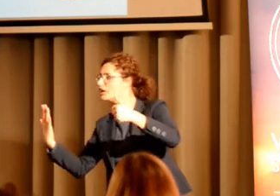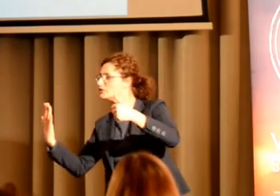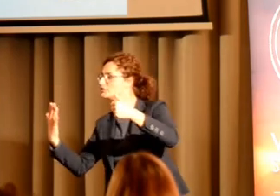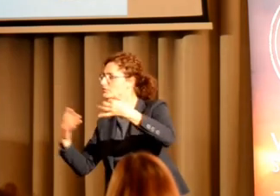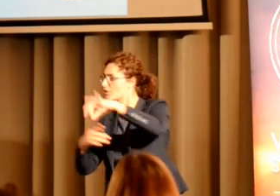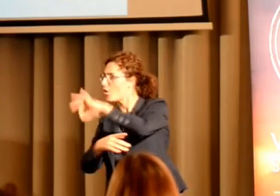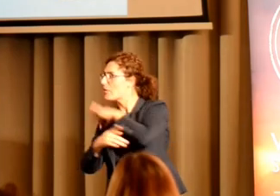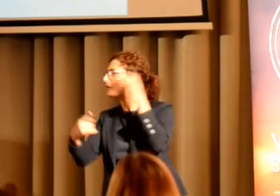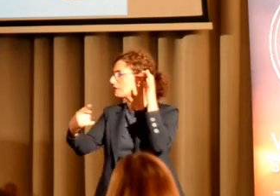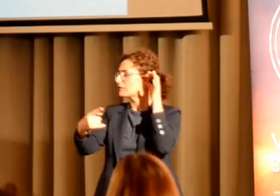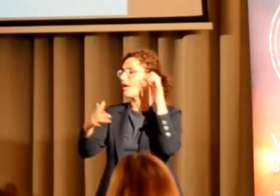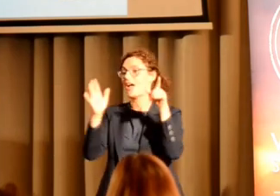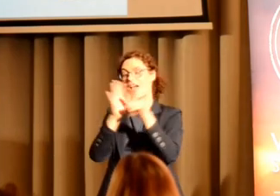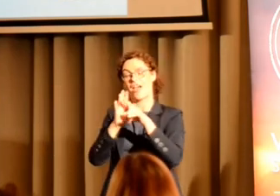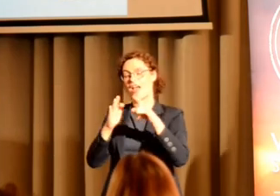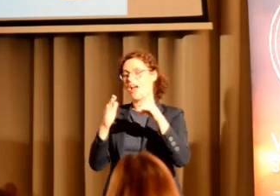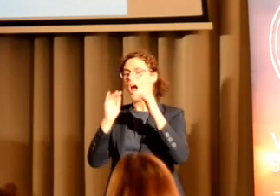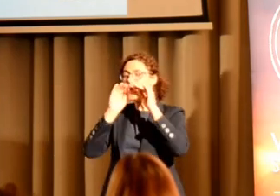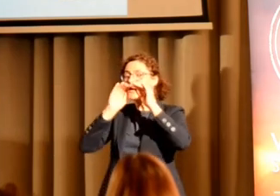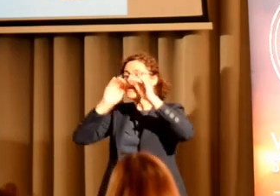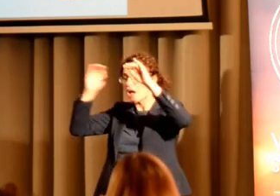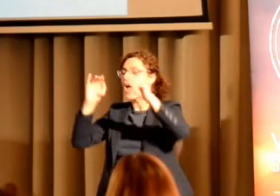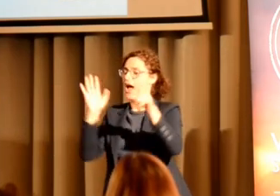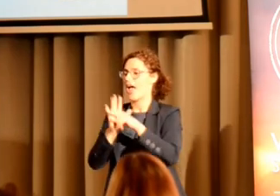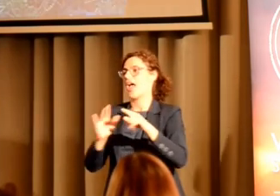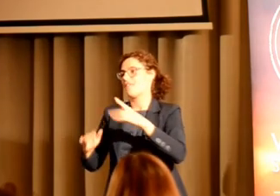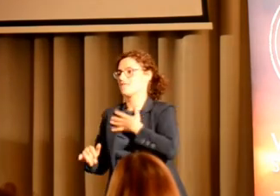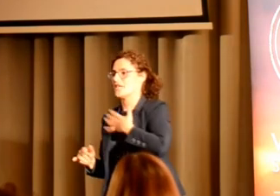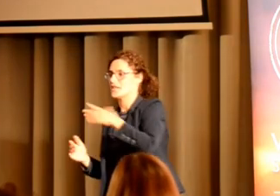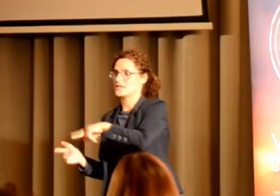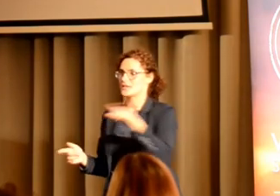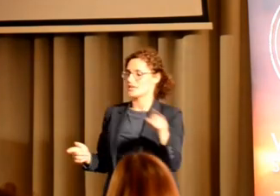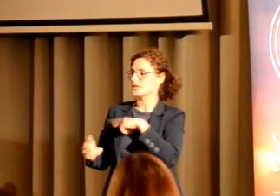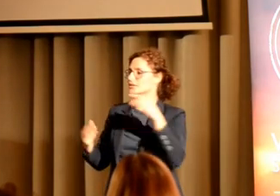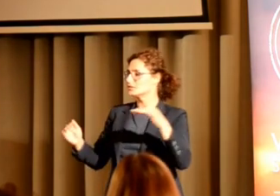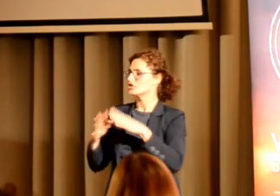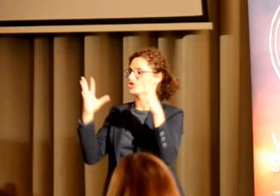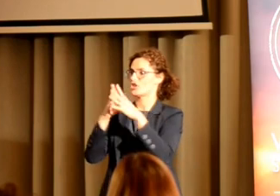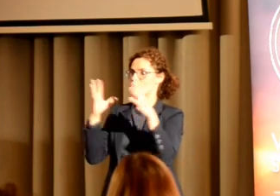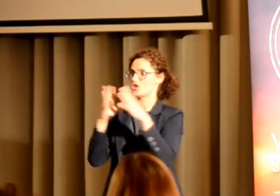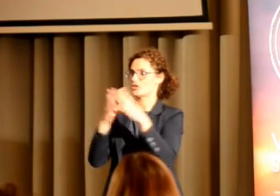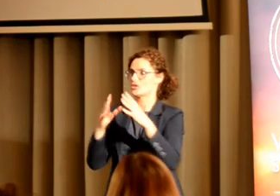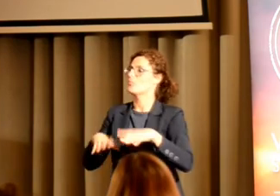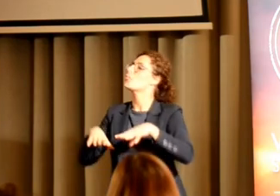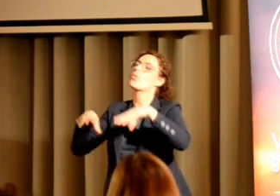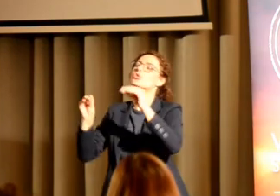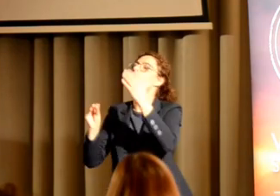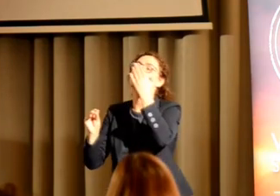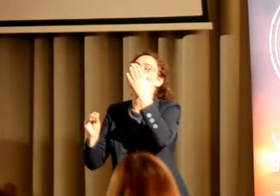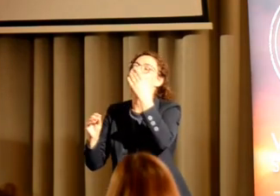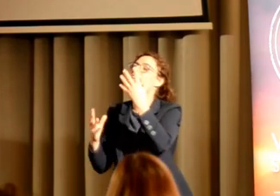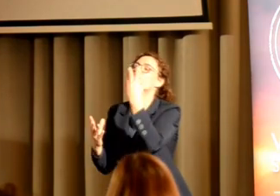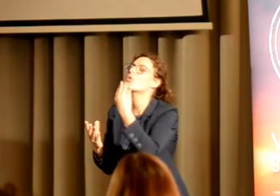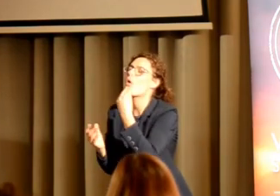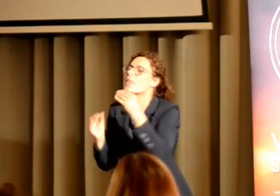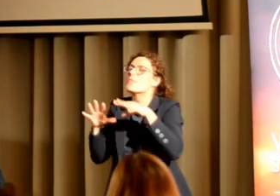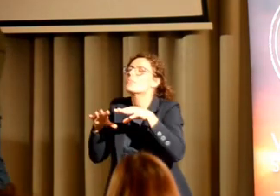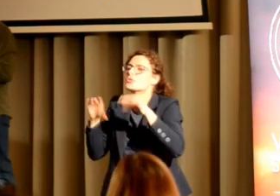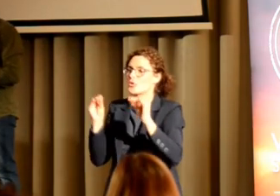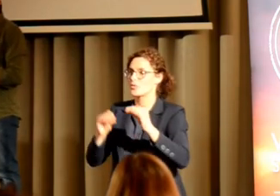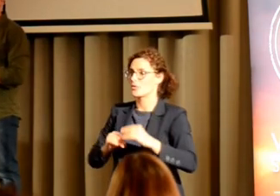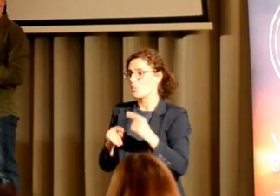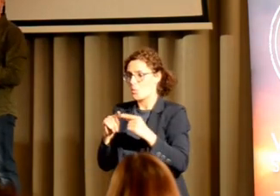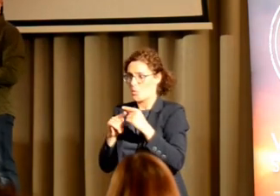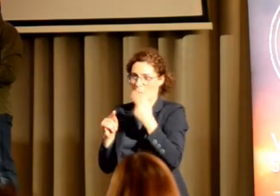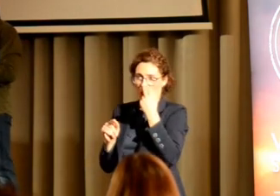10. To jest naprawdę potężny dźwięk. I zobaczcie, jak wyglądają początki wycia. To jest taki mały, który się trochę